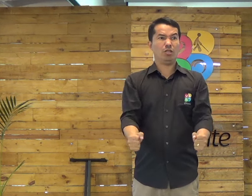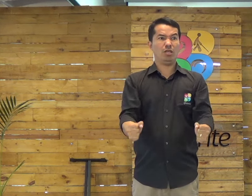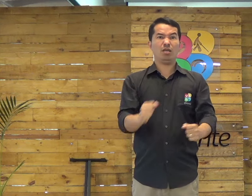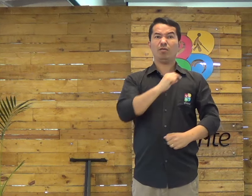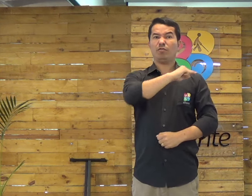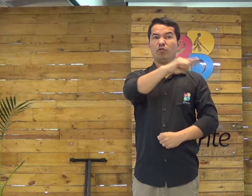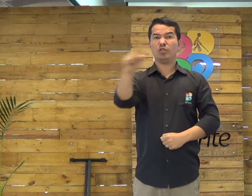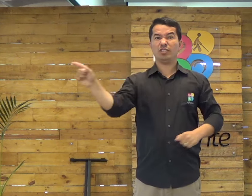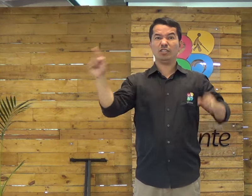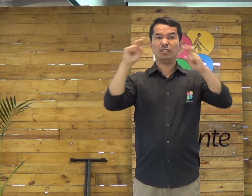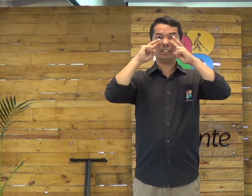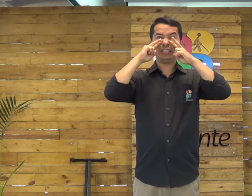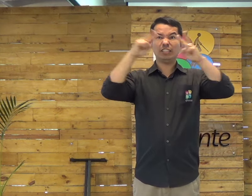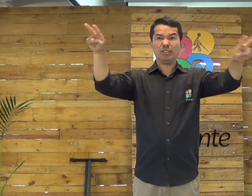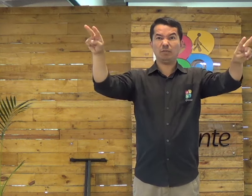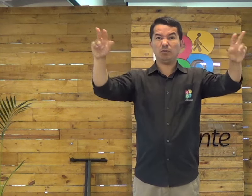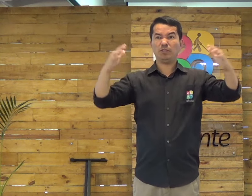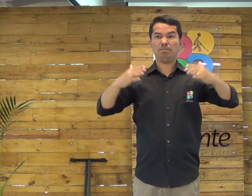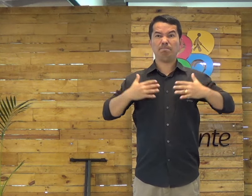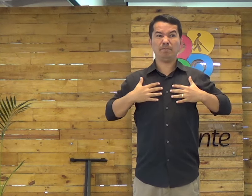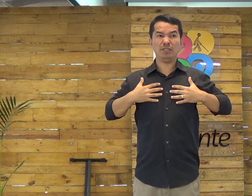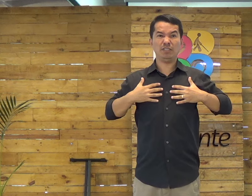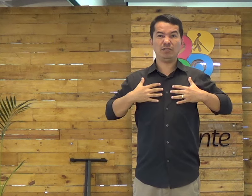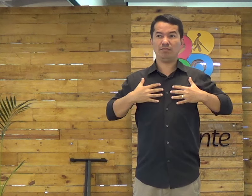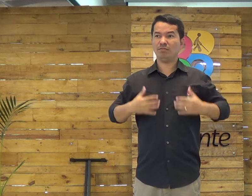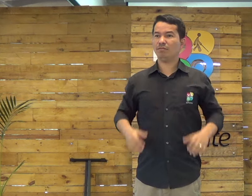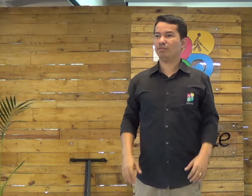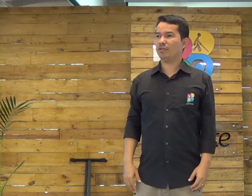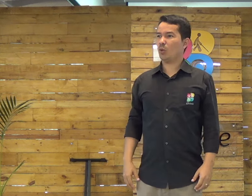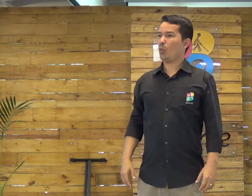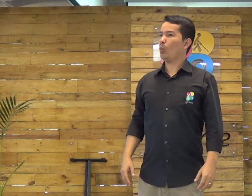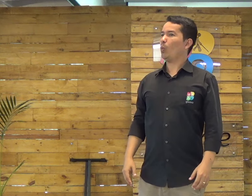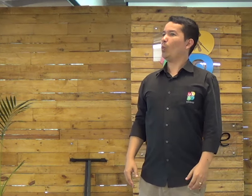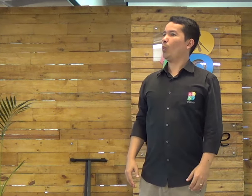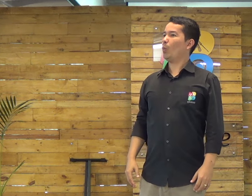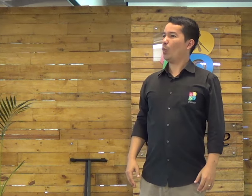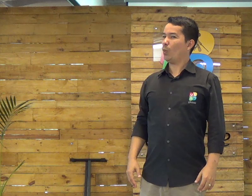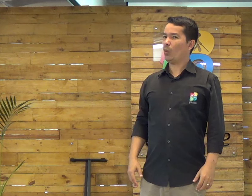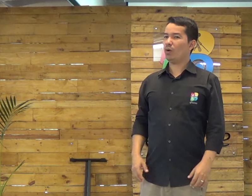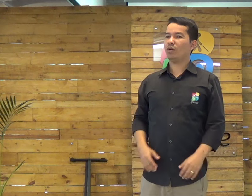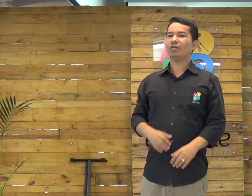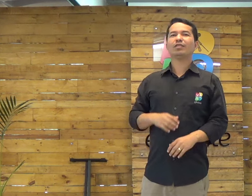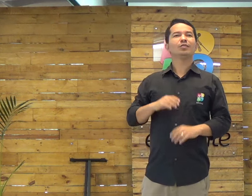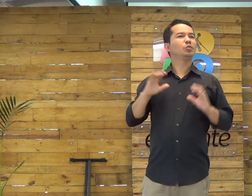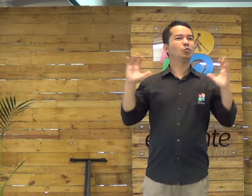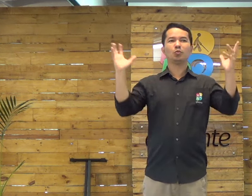E eu lhes dei poder para que vocês possam testemunhar.